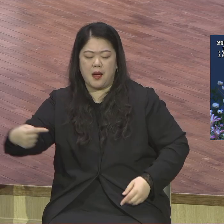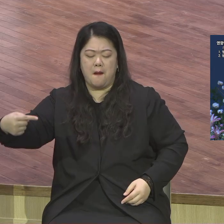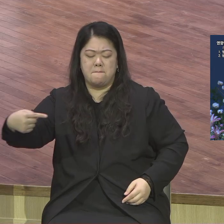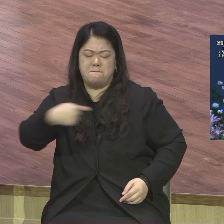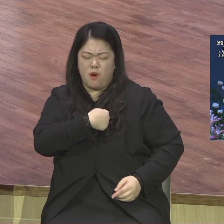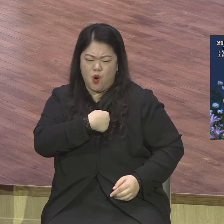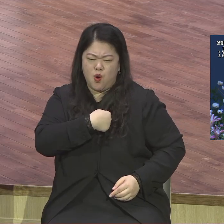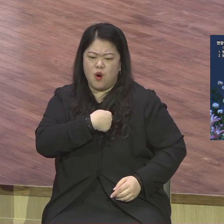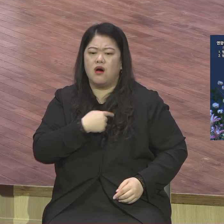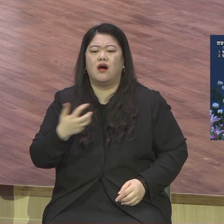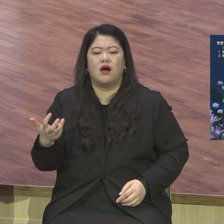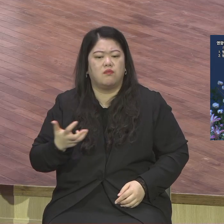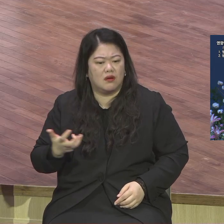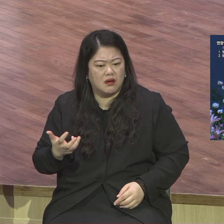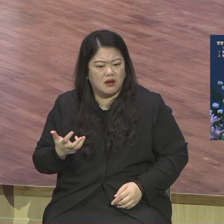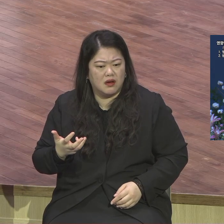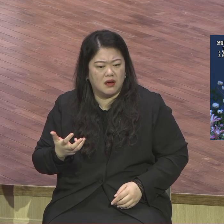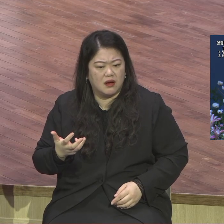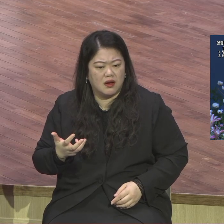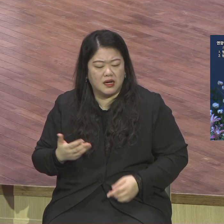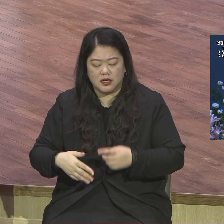영혼을 관통한다 그랬어요.